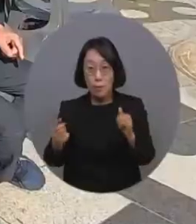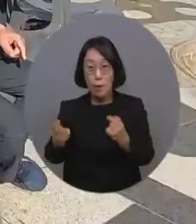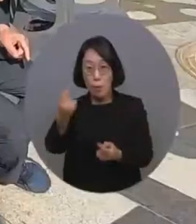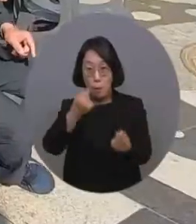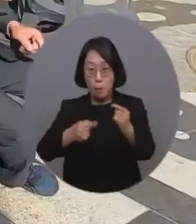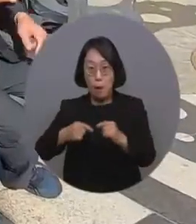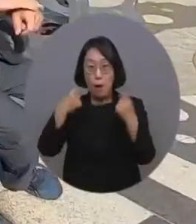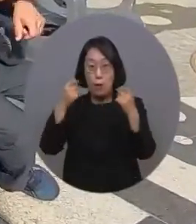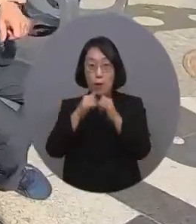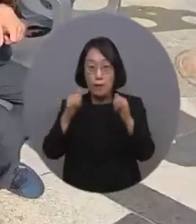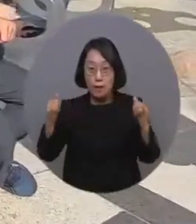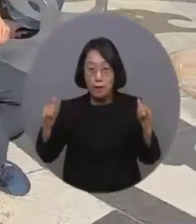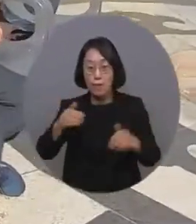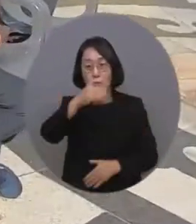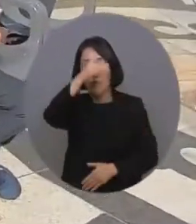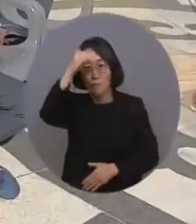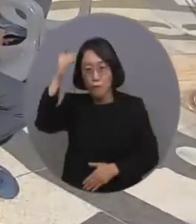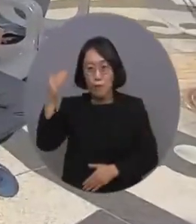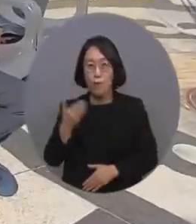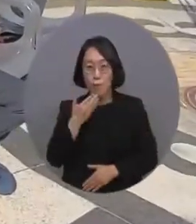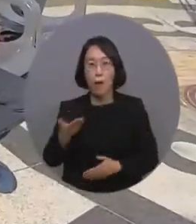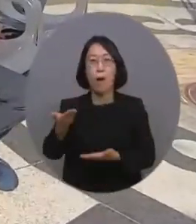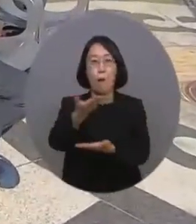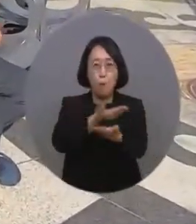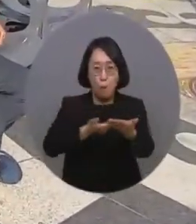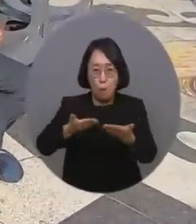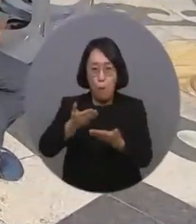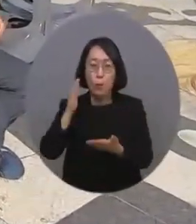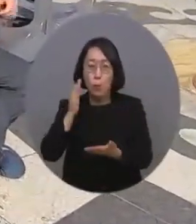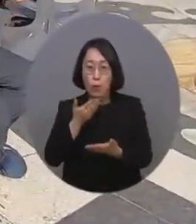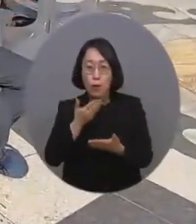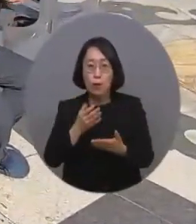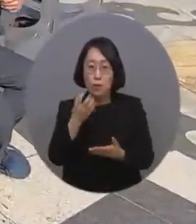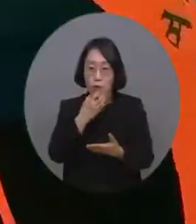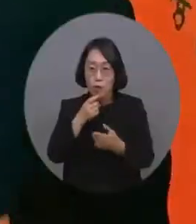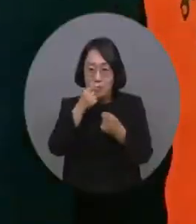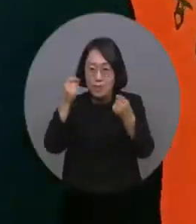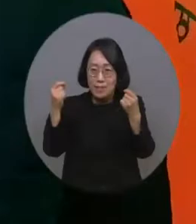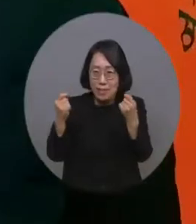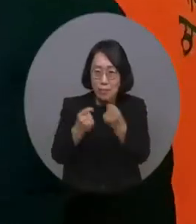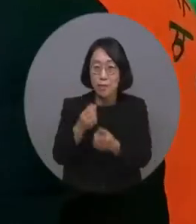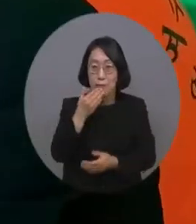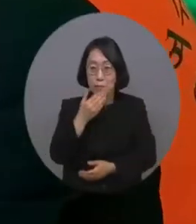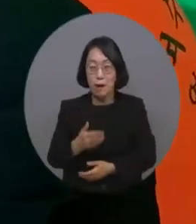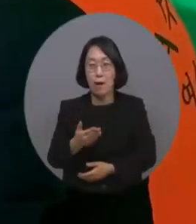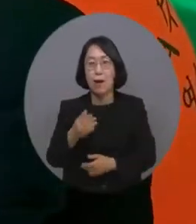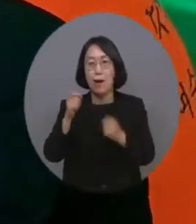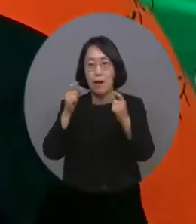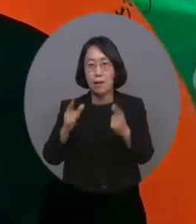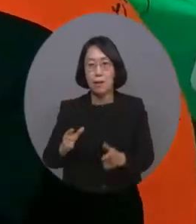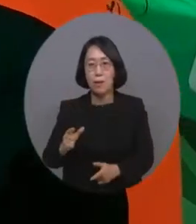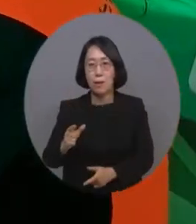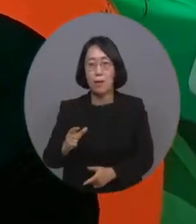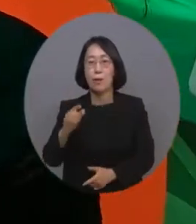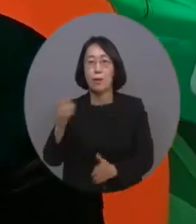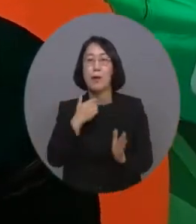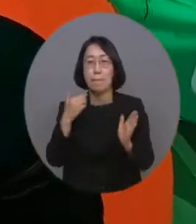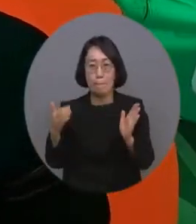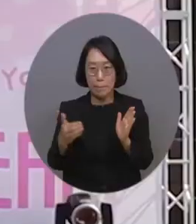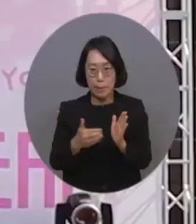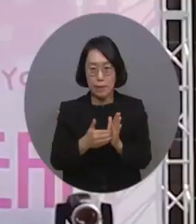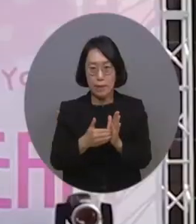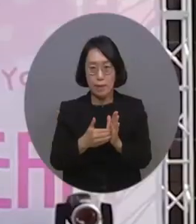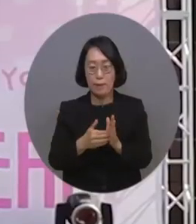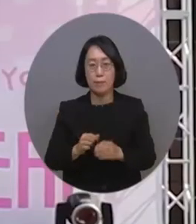관광객들에게 다가가 수어문화를 나누고 농인과 청인 사이의 거리를 좁혀 함께하는 사회로 나아가는 계기를 만들었습니다.